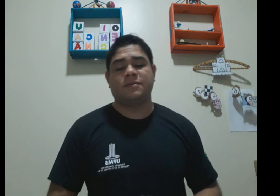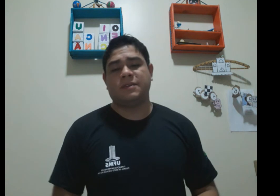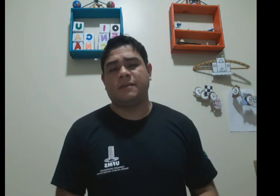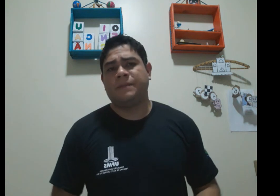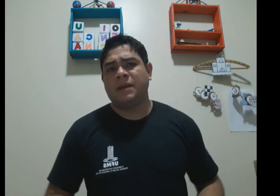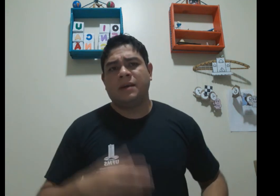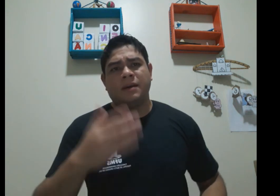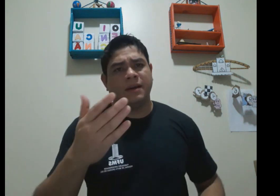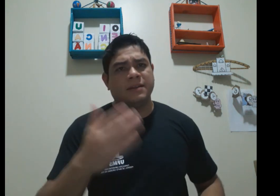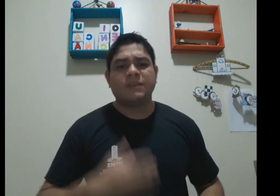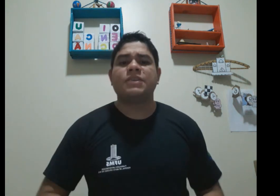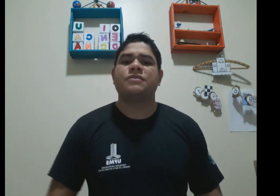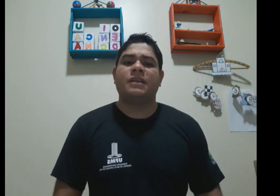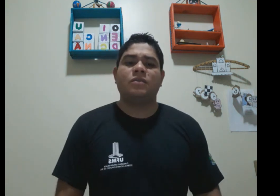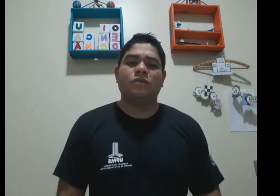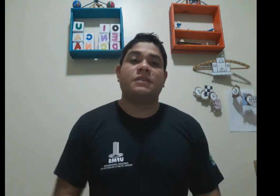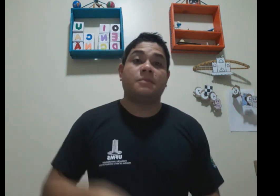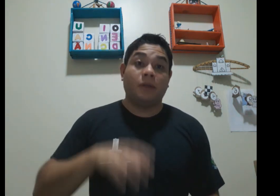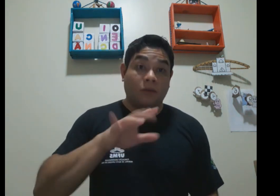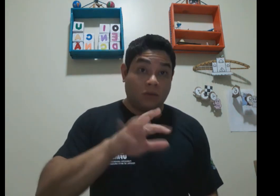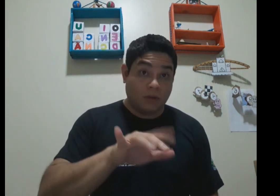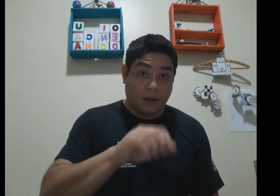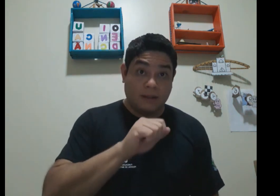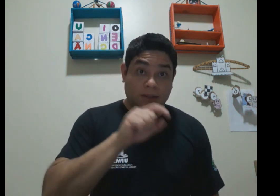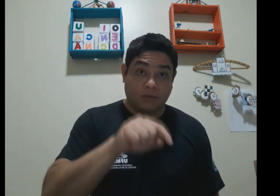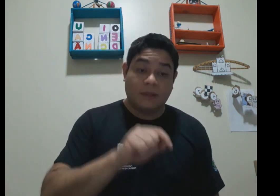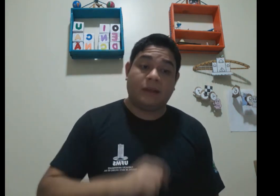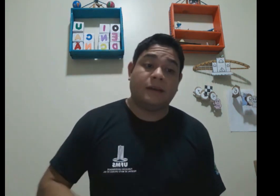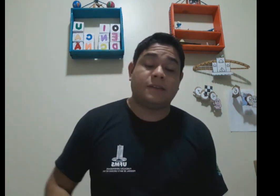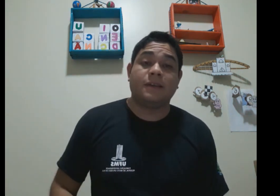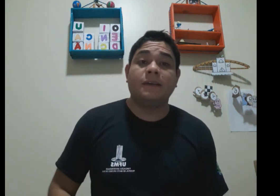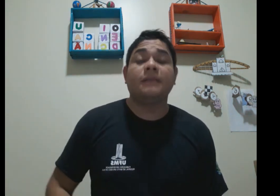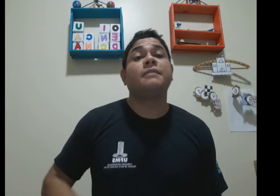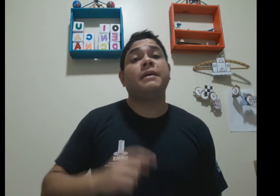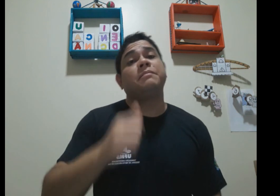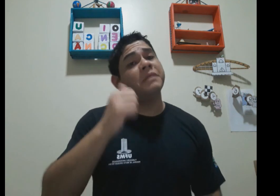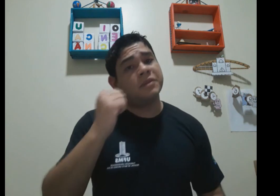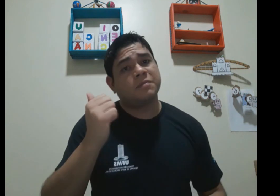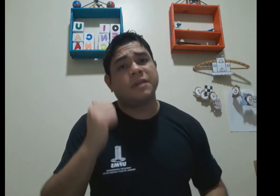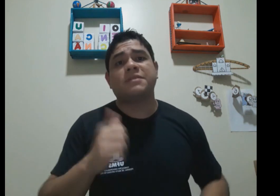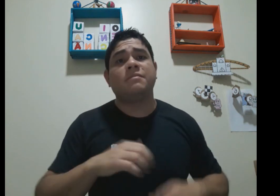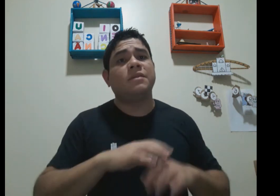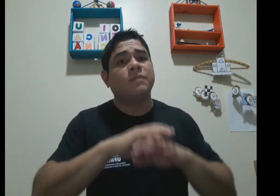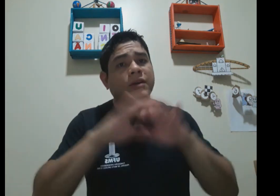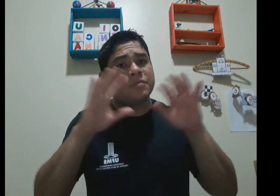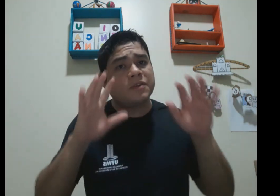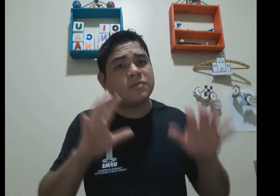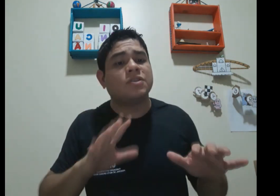discussão. Se vocês tiverem dúvidas, podem colocar nesses comentários aí, e também nós podemos abrir um eixo para discutir lá